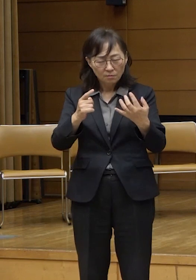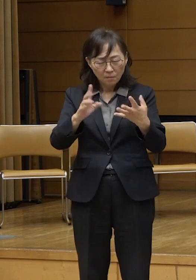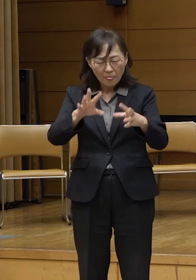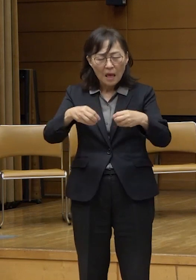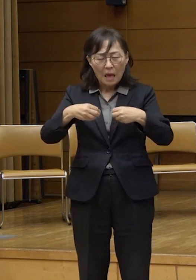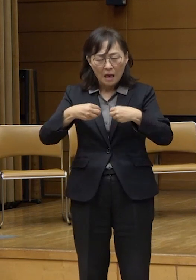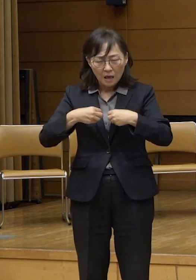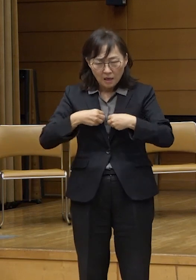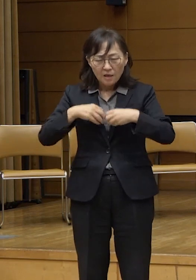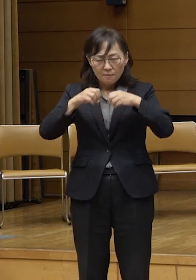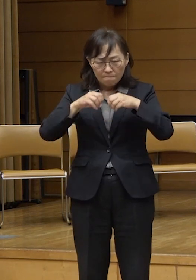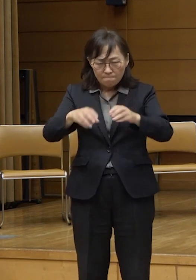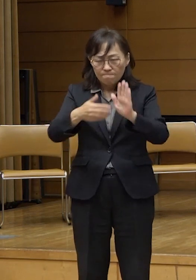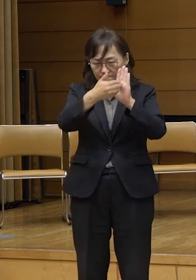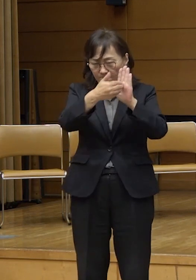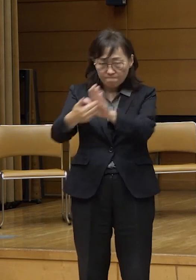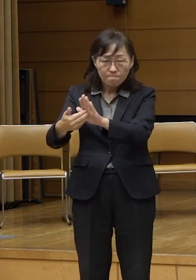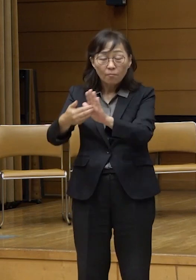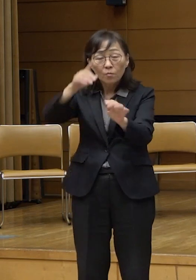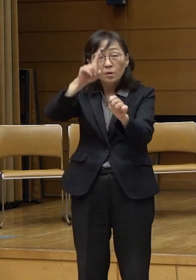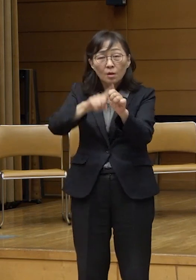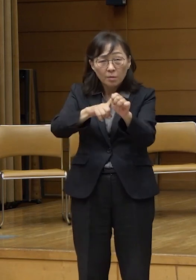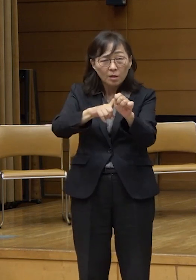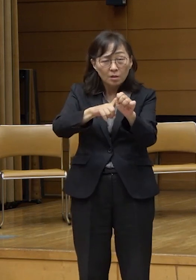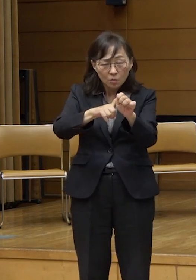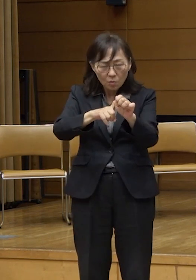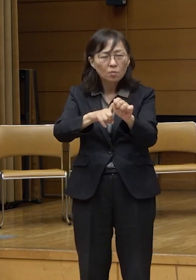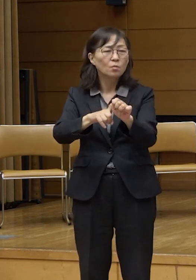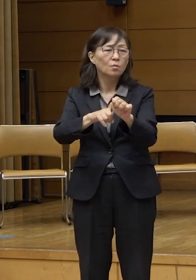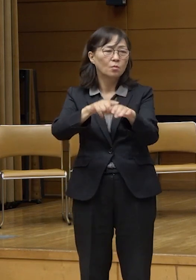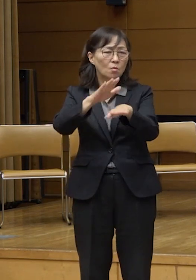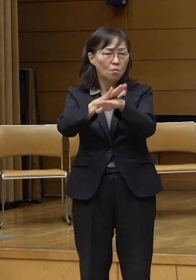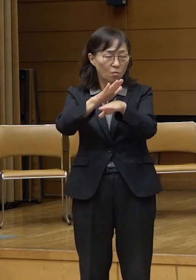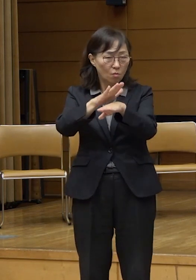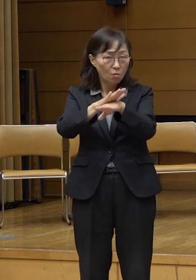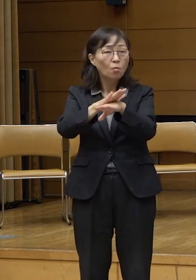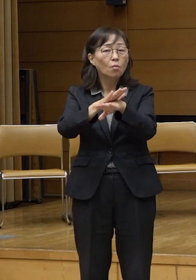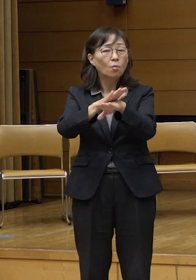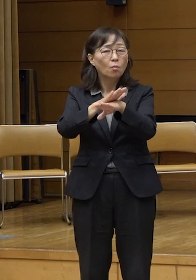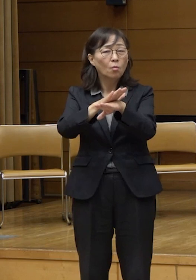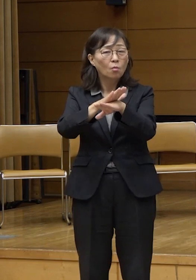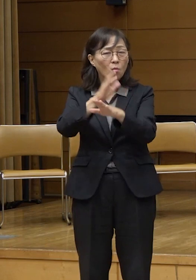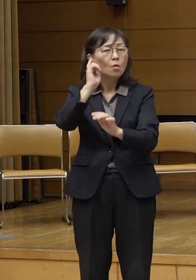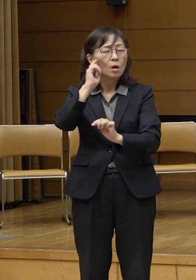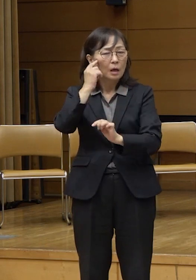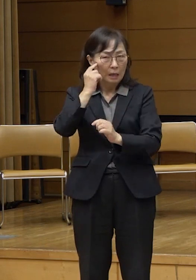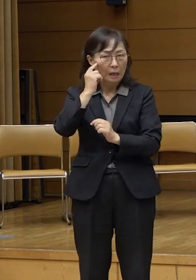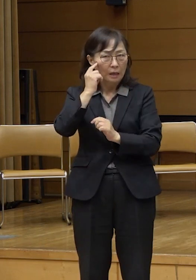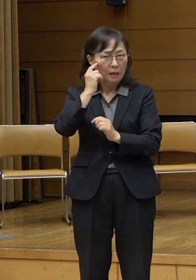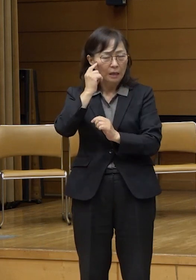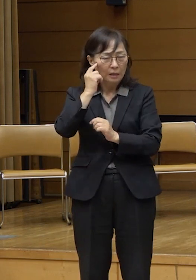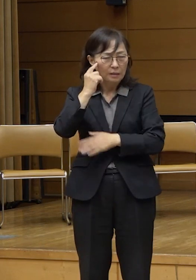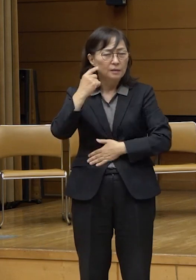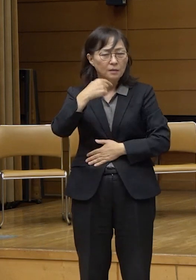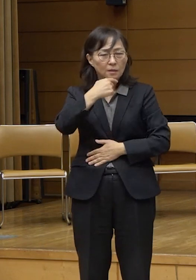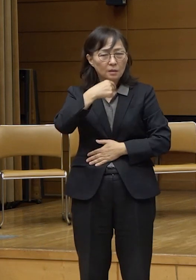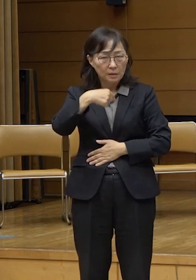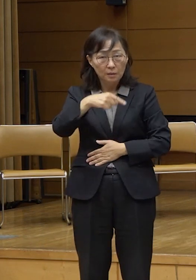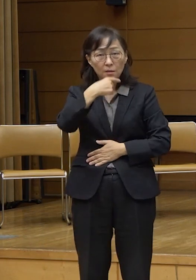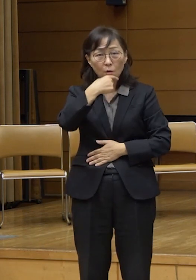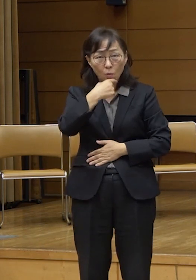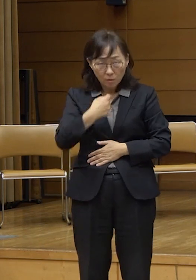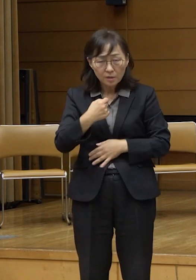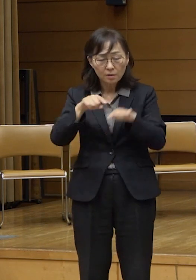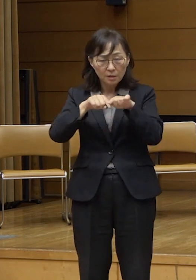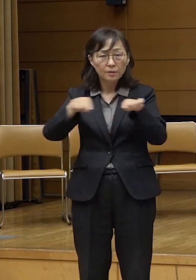染を抑えながら、学校行事を安全に行うよう、通知と周知を徹底していく、こういった